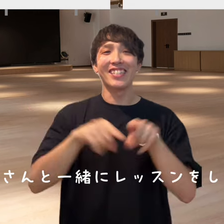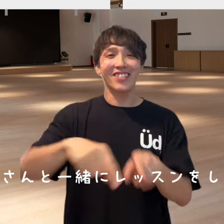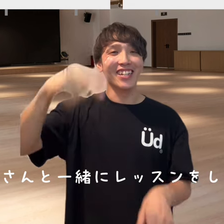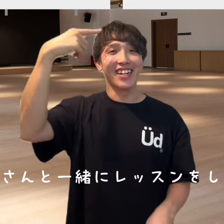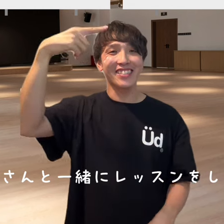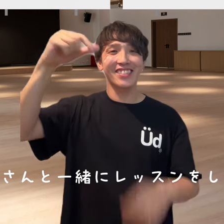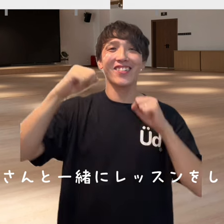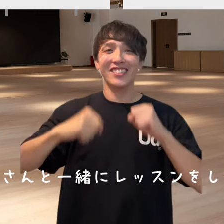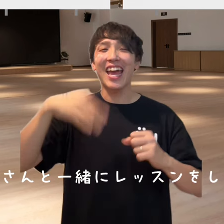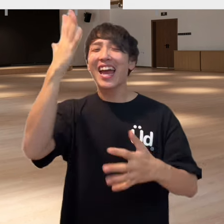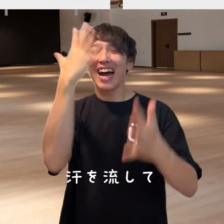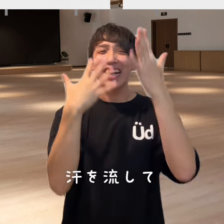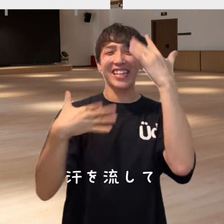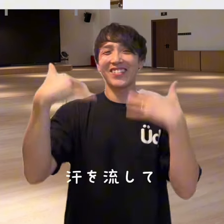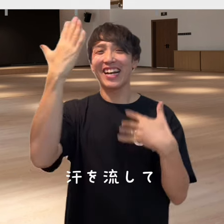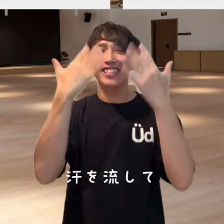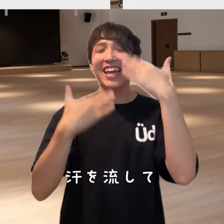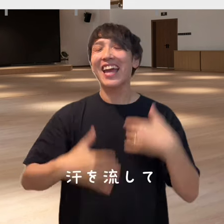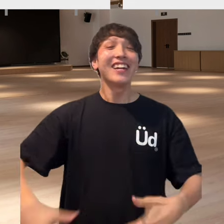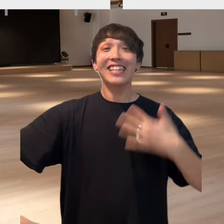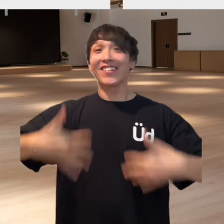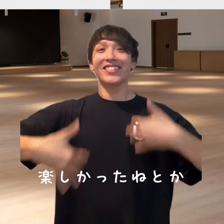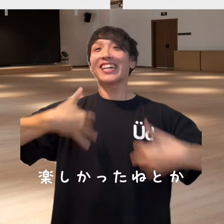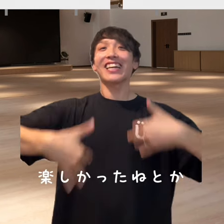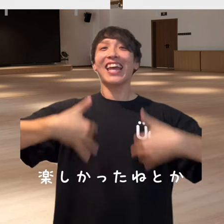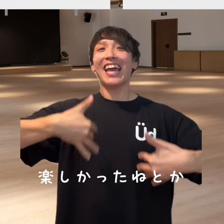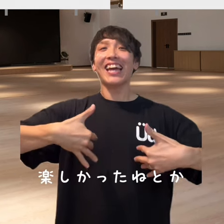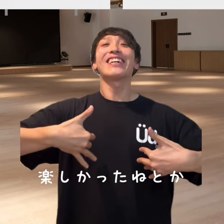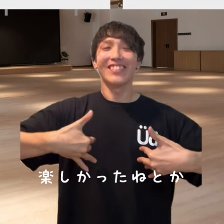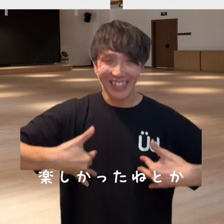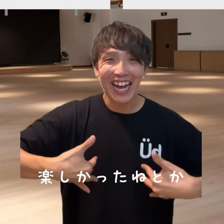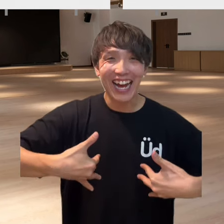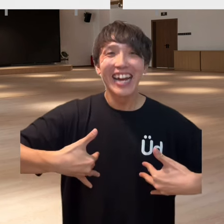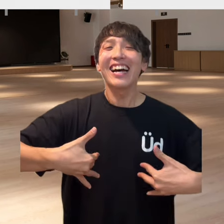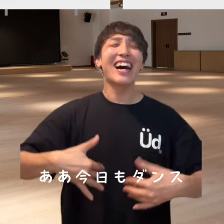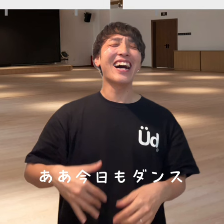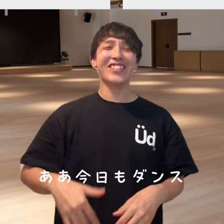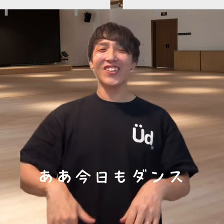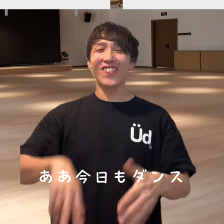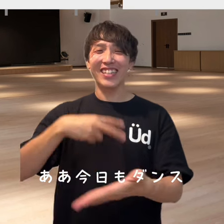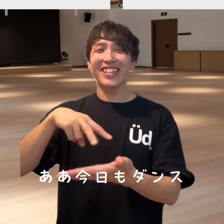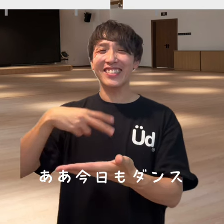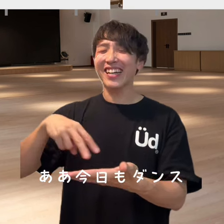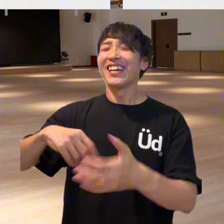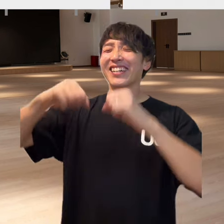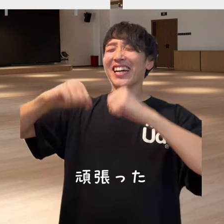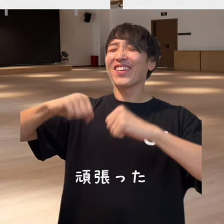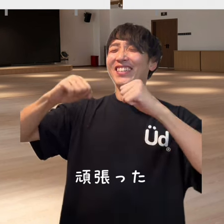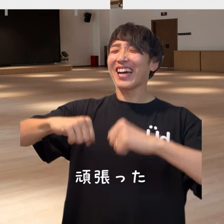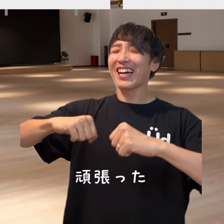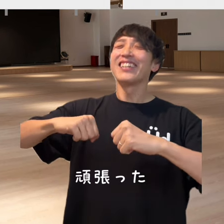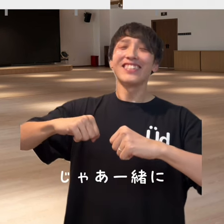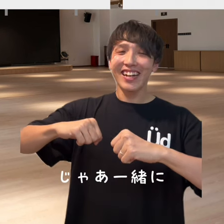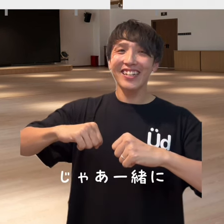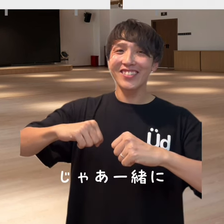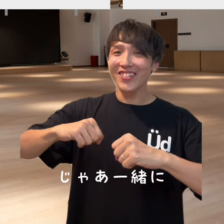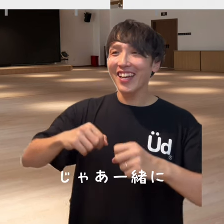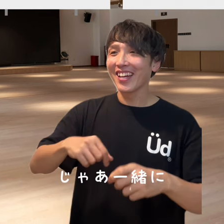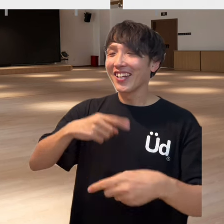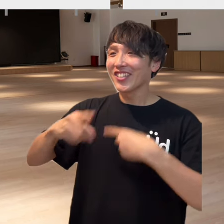にレッスンをして汗を流して楽しかったねとか、あー今日もダンス頑張った、じゃあ一緒に芝